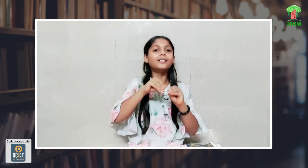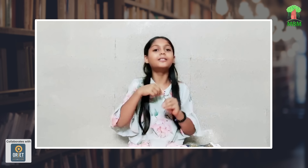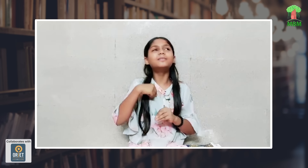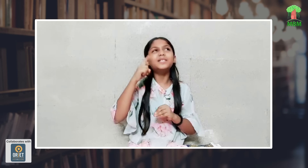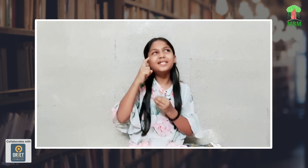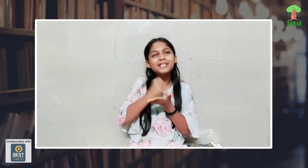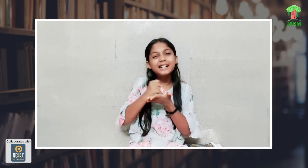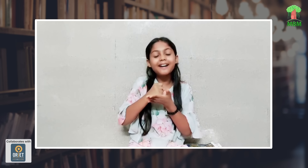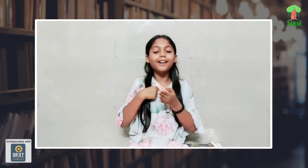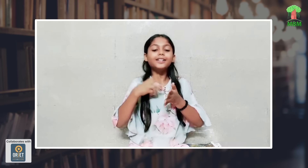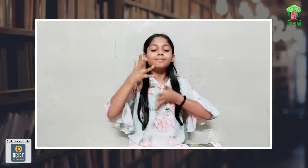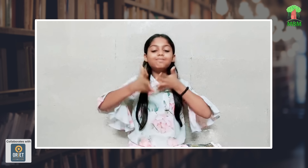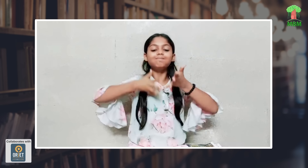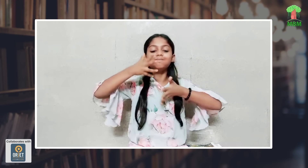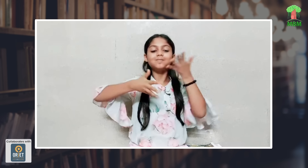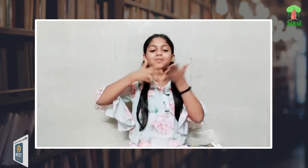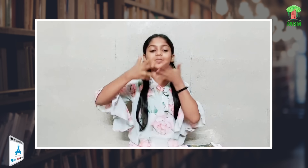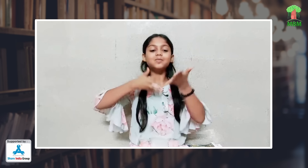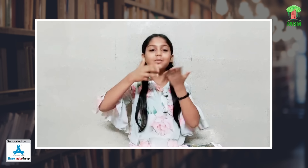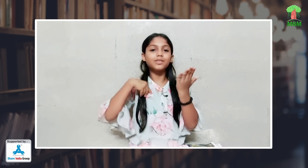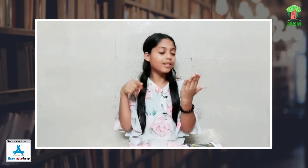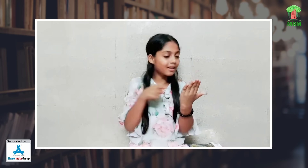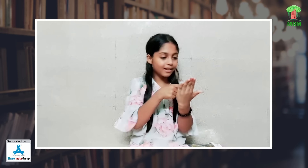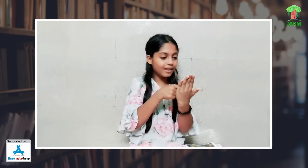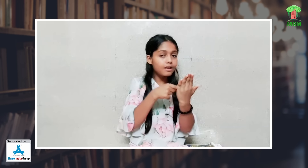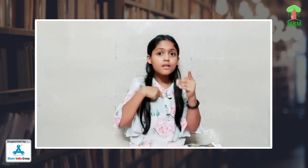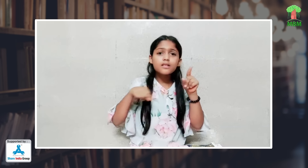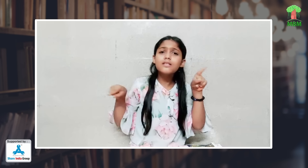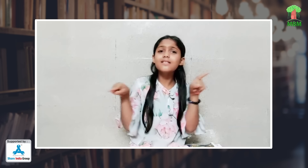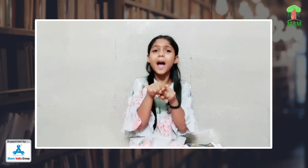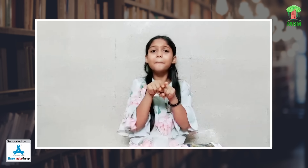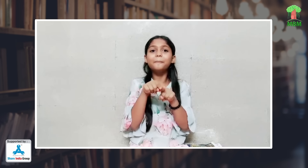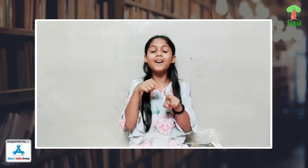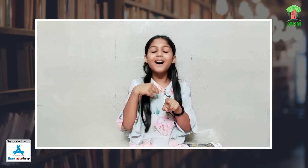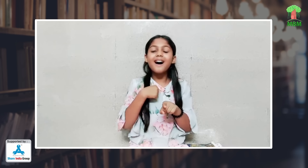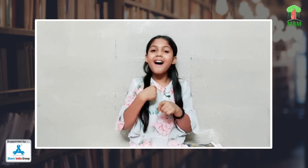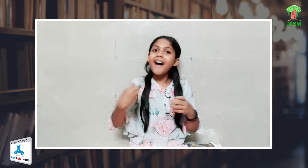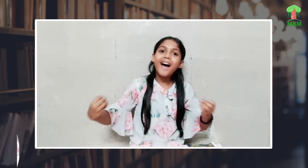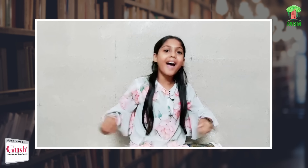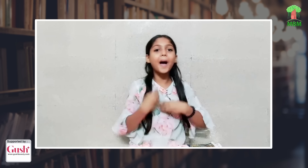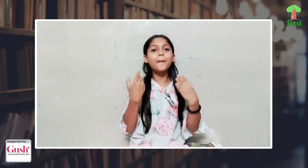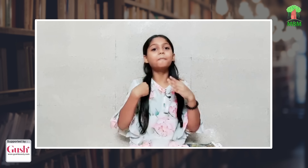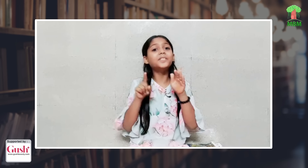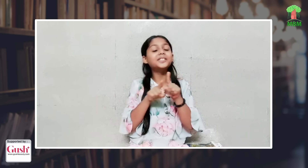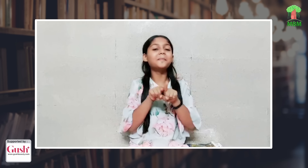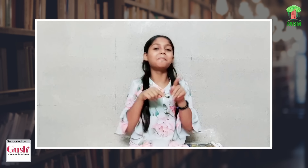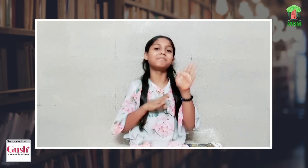मुझे बहुत अच्छा लगा सीखने में और मैंने कोशिश करी सांकेती भाषा के माध्यां से देख देखकर और हर एक चीज बिल्कुल वैसी है जो किताबों में लिखी है